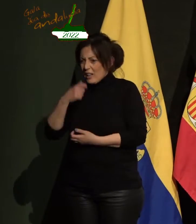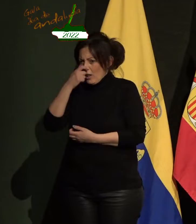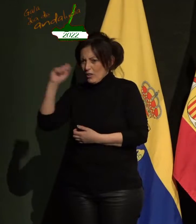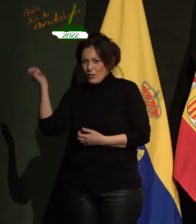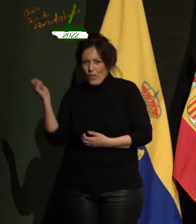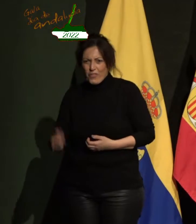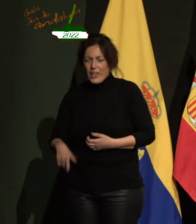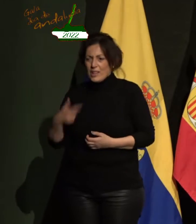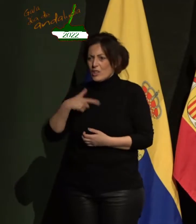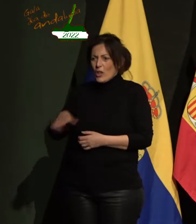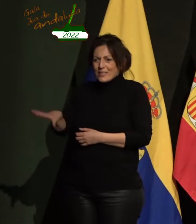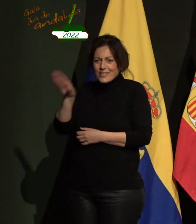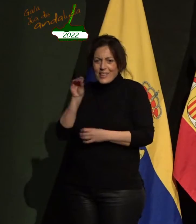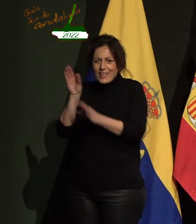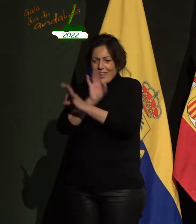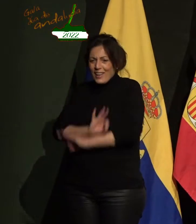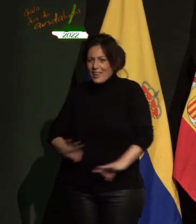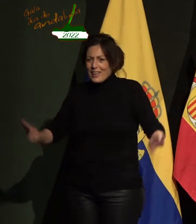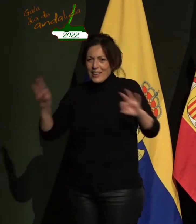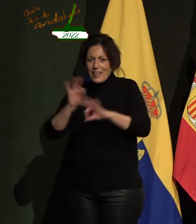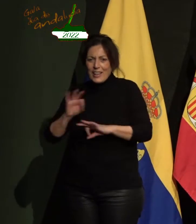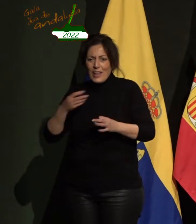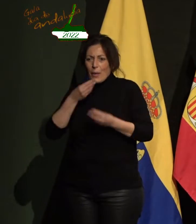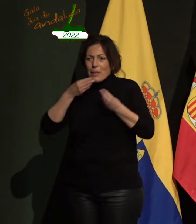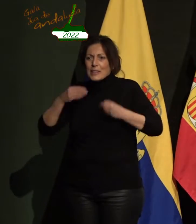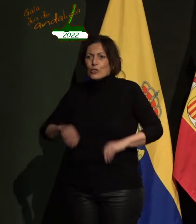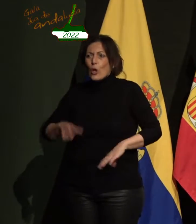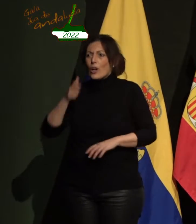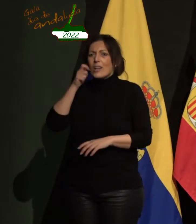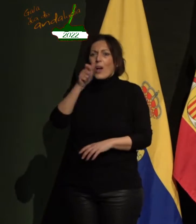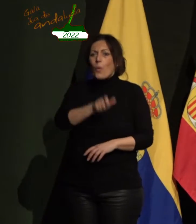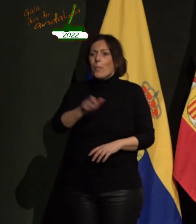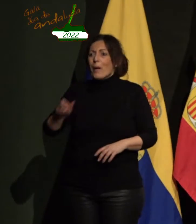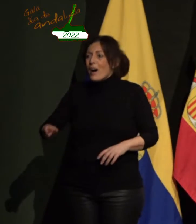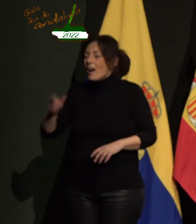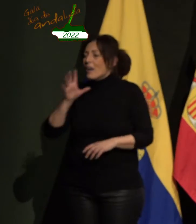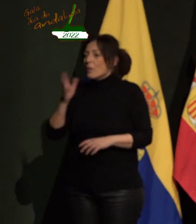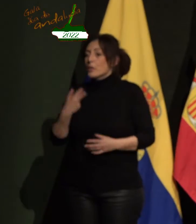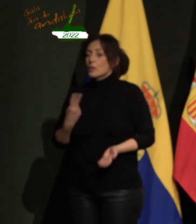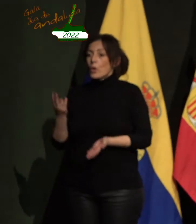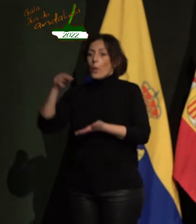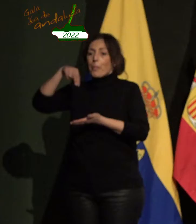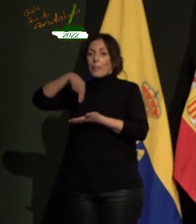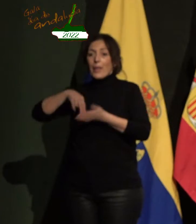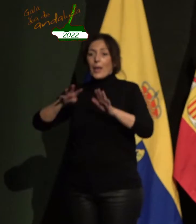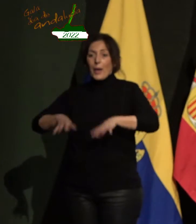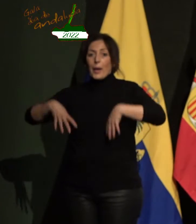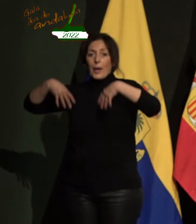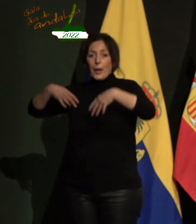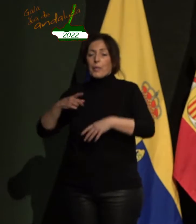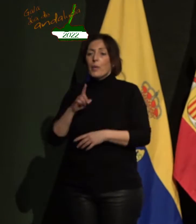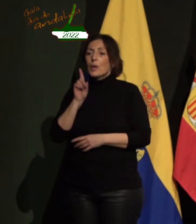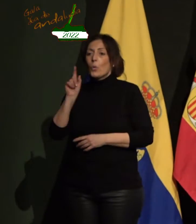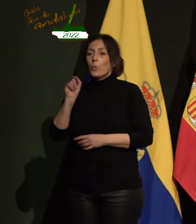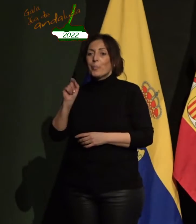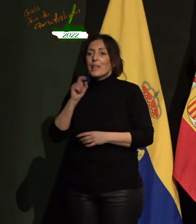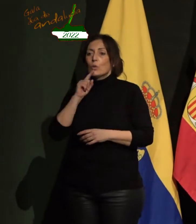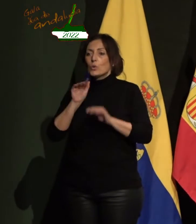incomprensible como todas las que se han provocado a lo largo de la historia de la humanidad, si les parece, nos ponemos de pie y guardamos un minuto de silencio.